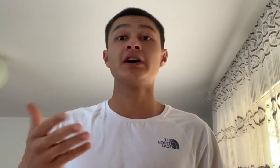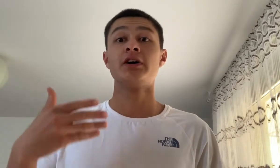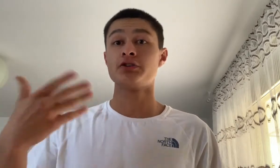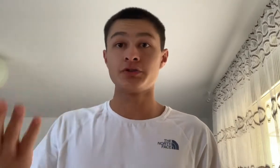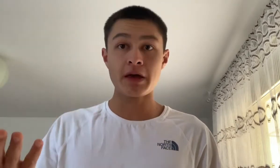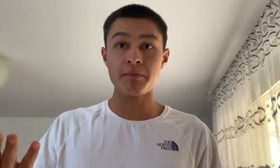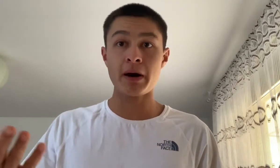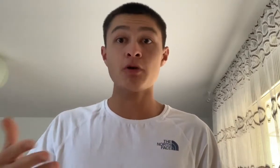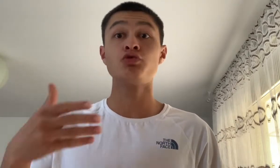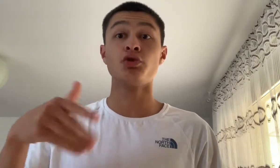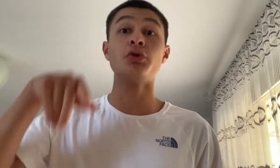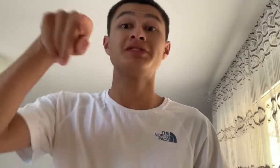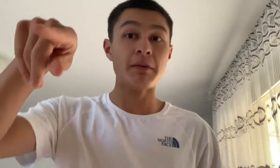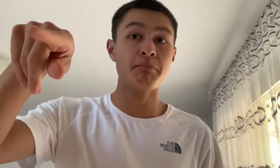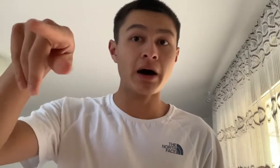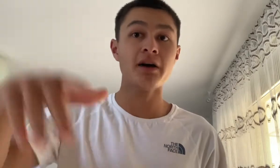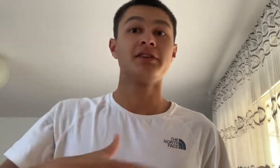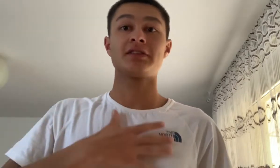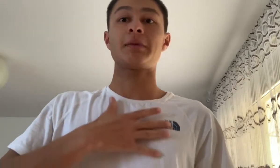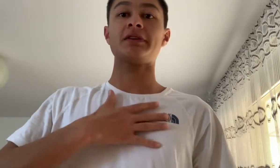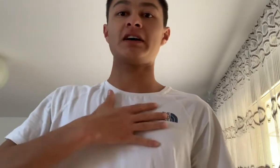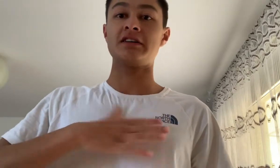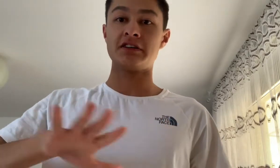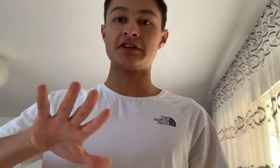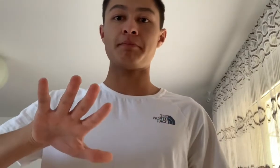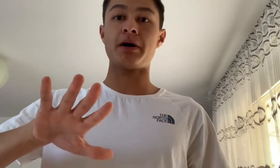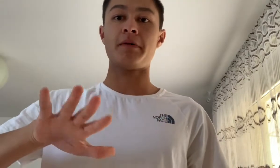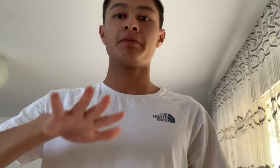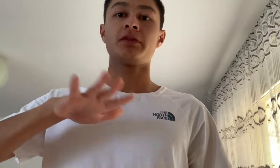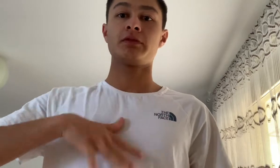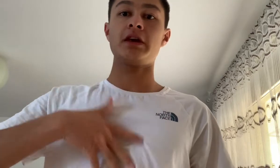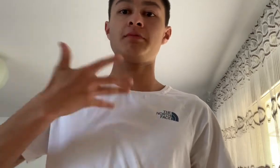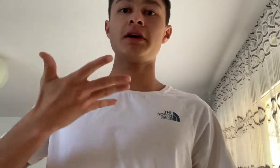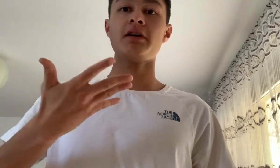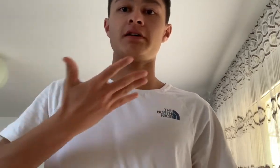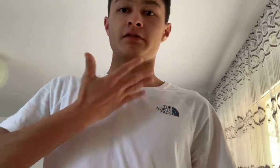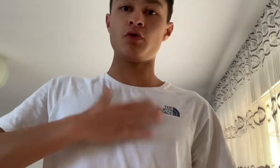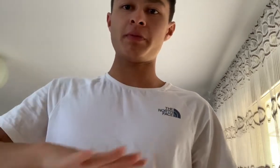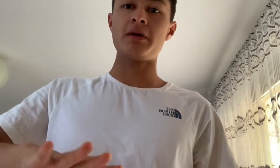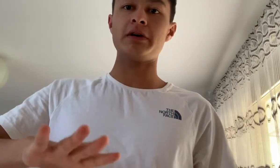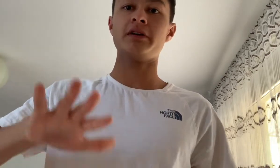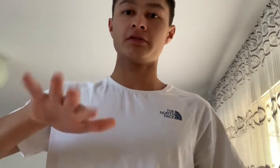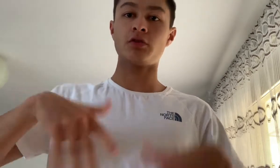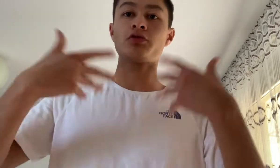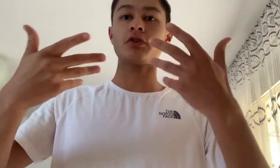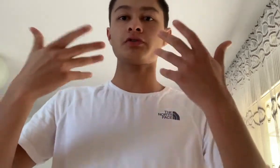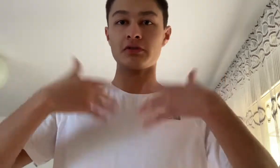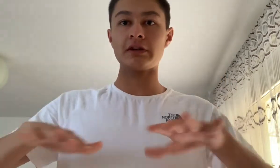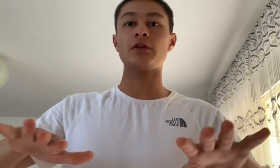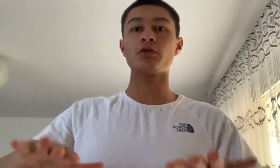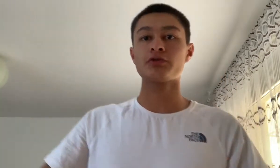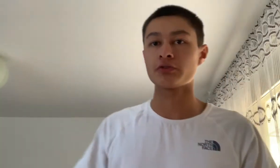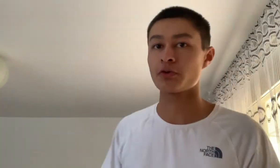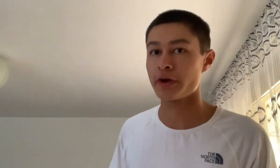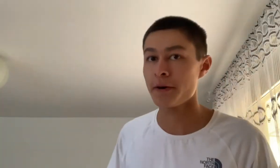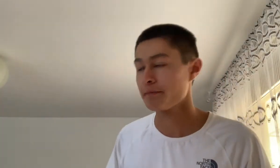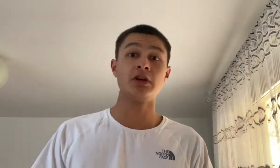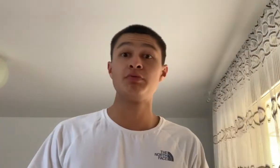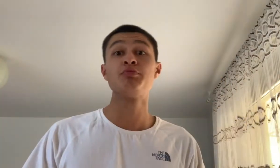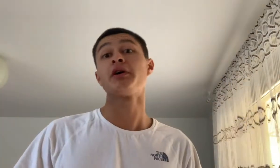je n'aime pas ou je ne t'aime pas, c'est comme ça. J'aime pas. Aimer, ne pas aimer. Dans le sens et dans l'autre sens. Ok ? Et puis pour